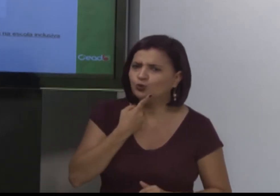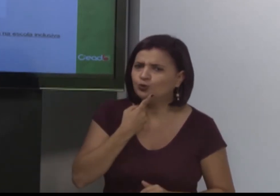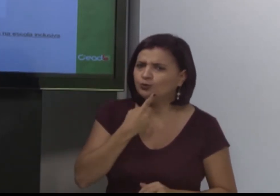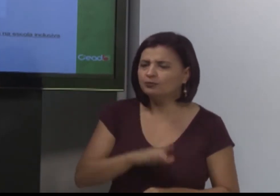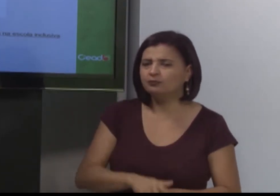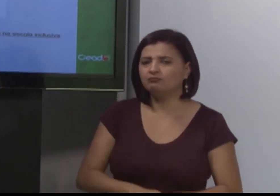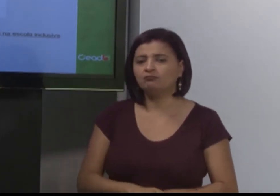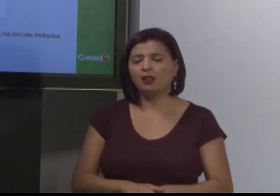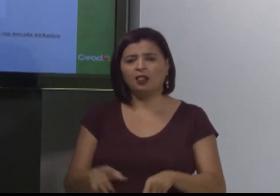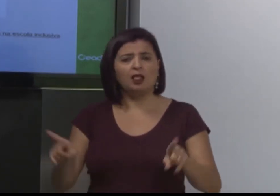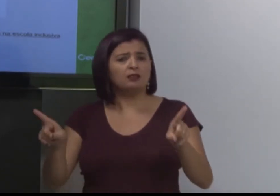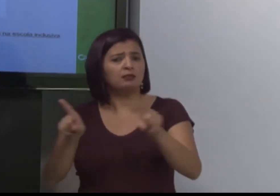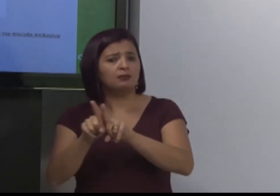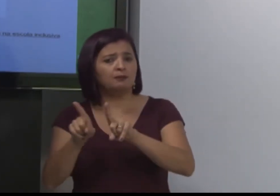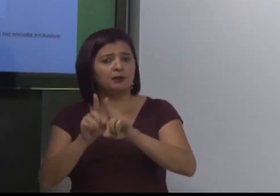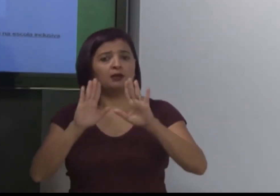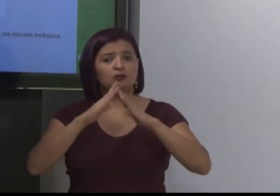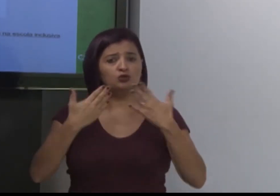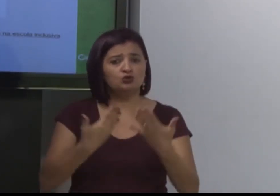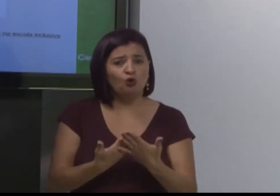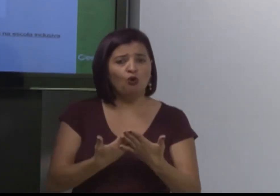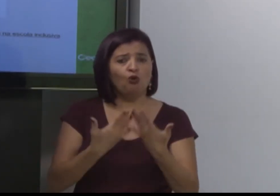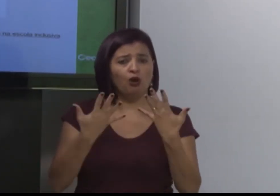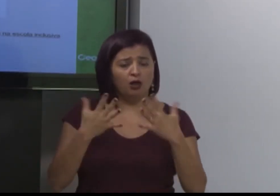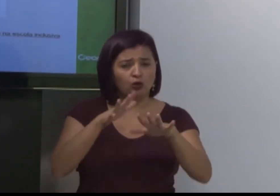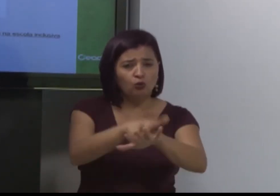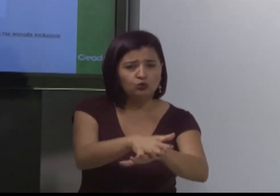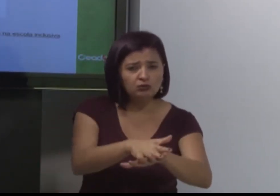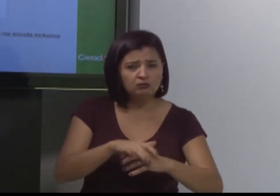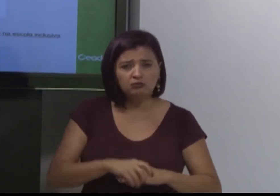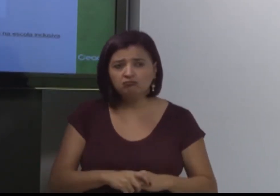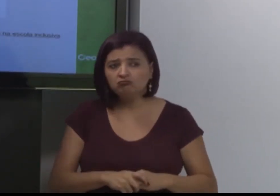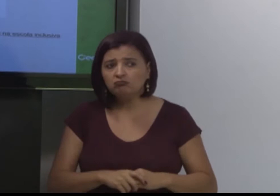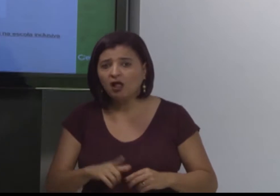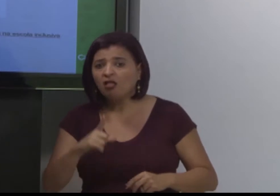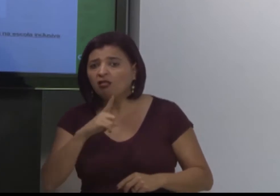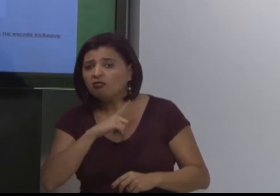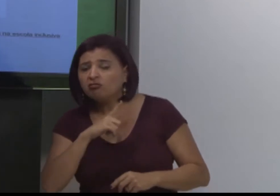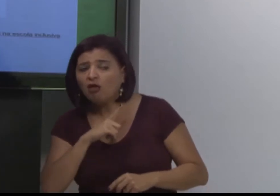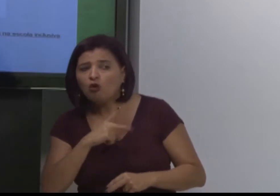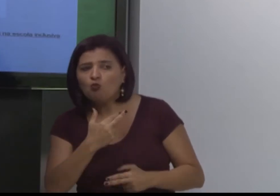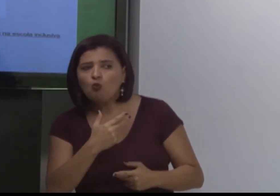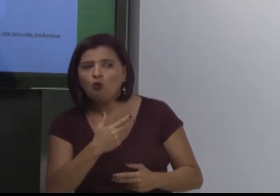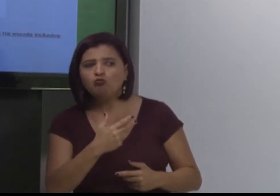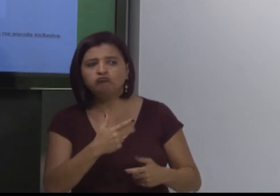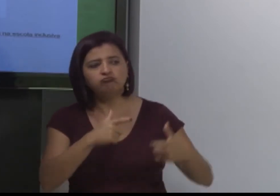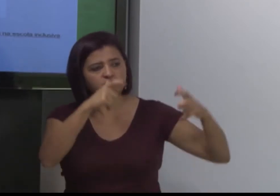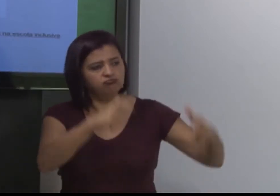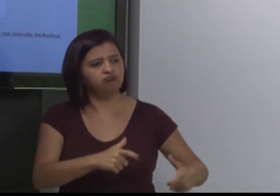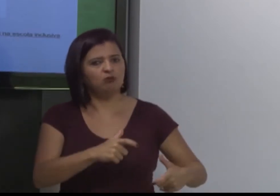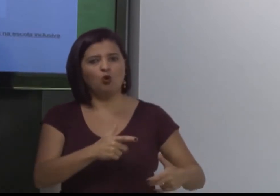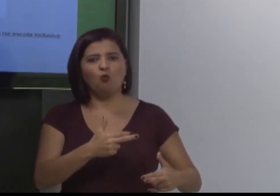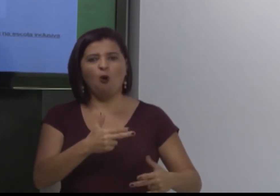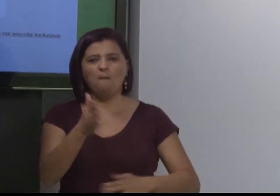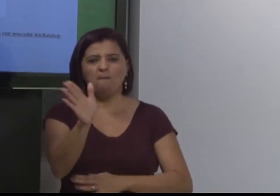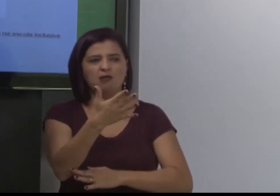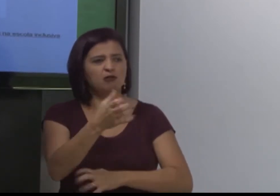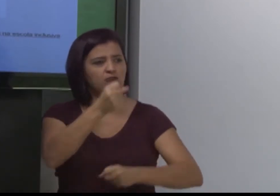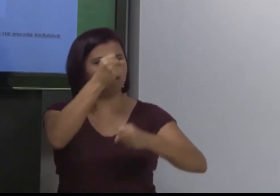que é marcada por uma bandeira da língua de sinais. E a língua de sinais? Vamos refletir.